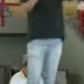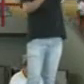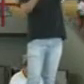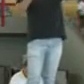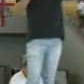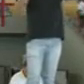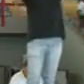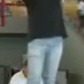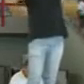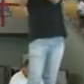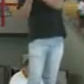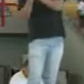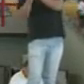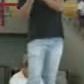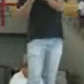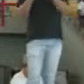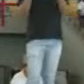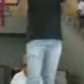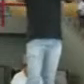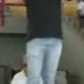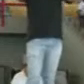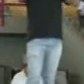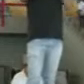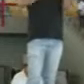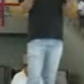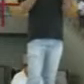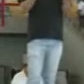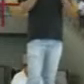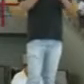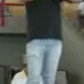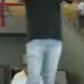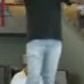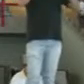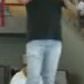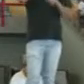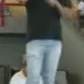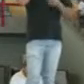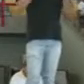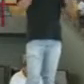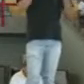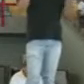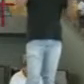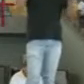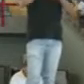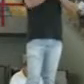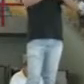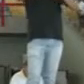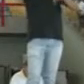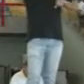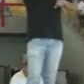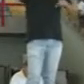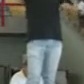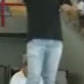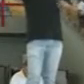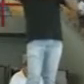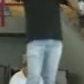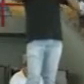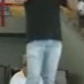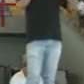a redação que será passada hoje para vocês. É a melhor maneira de reduzir criminalidade? Não é a melhor maneira de